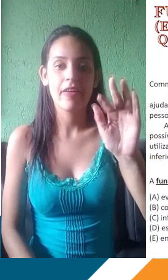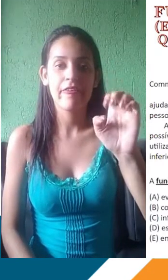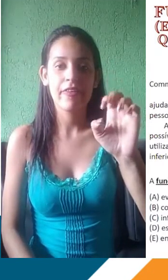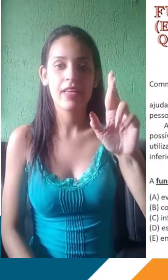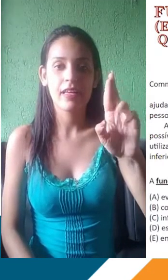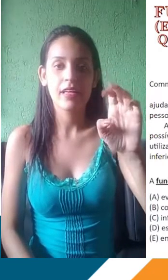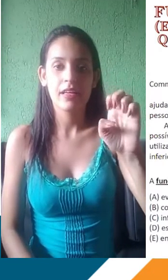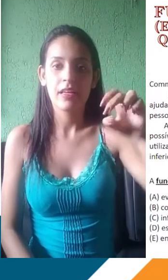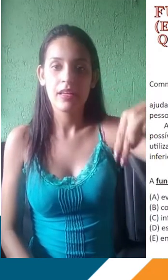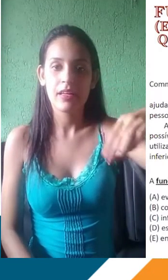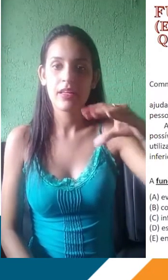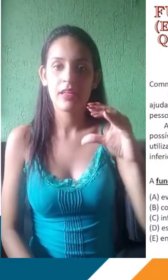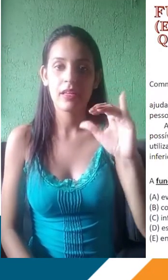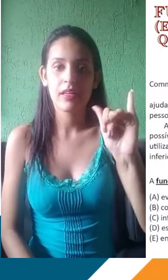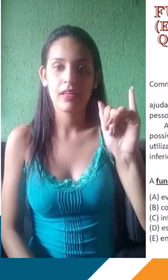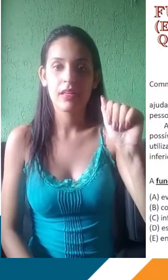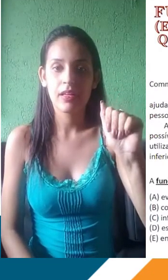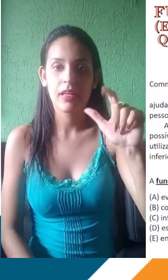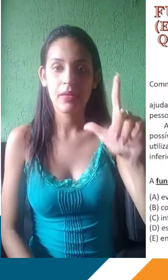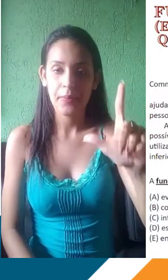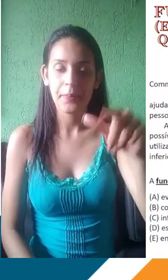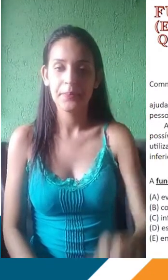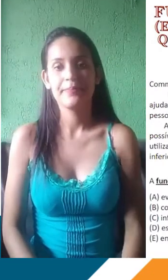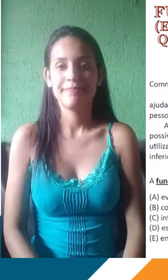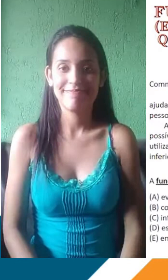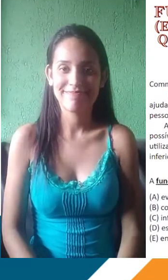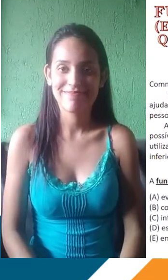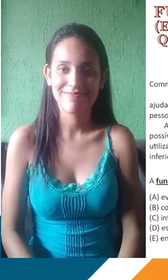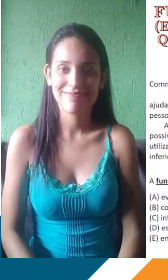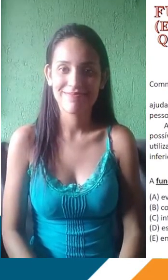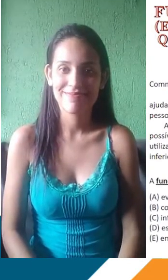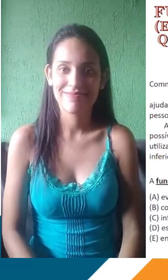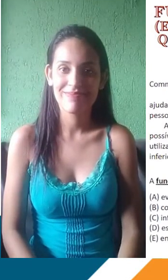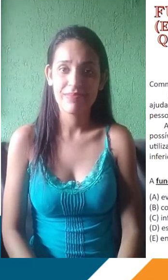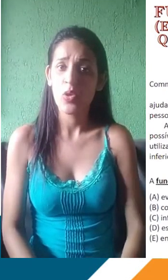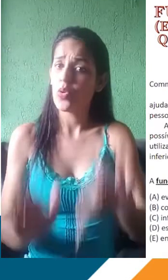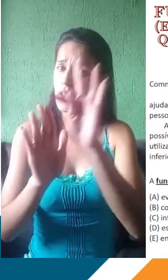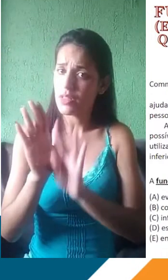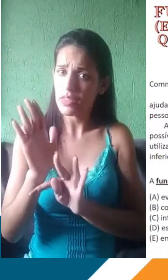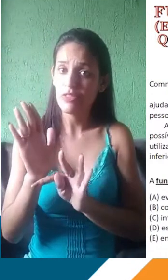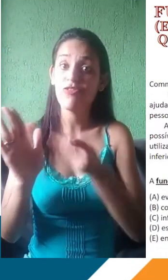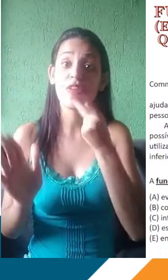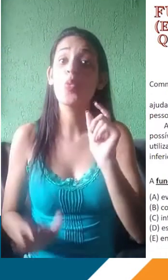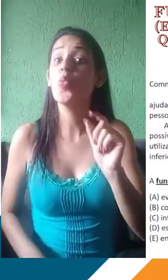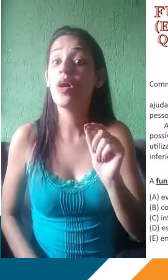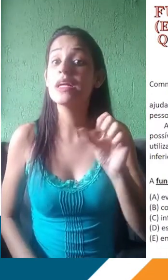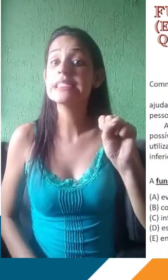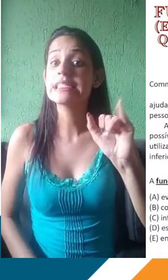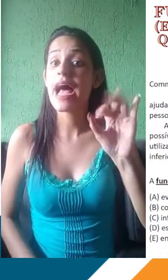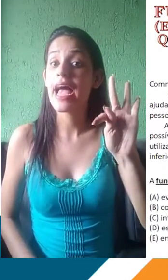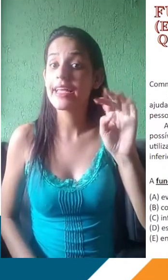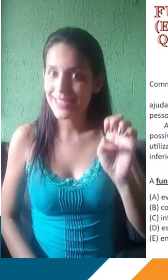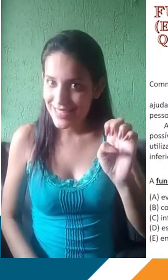referente, o site para visualização online de obras de arte, ele está como foco da questão. Então, sabendo